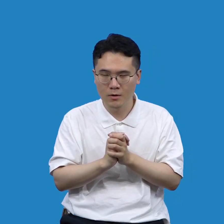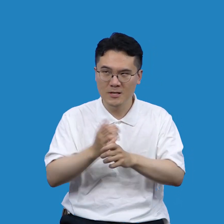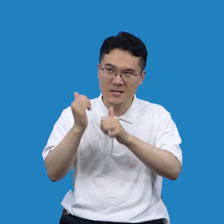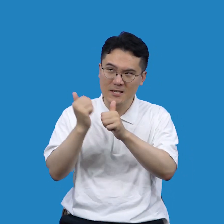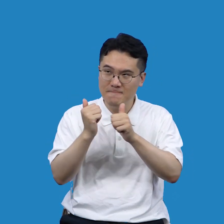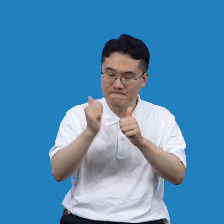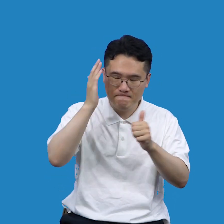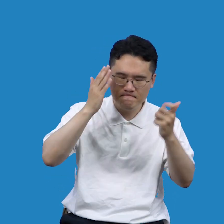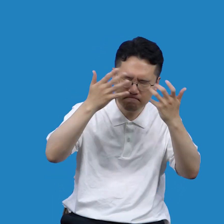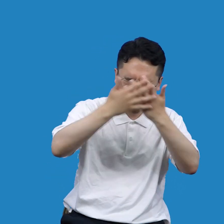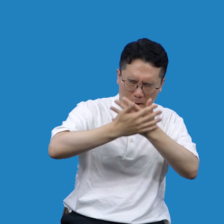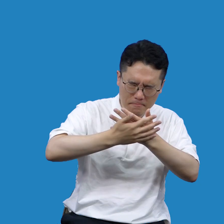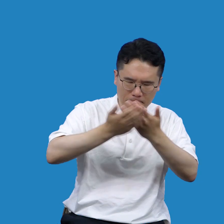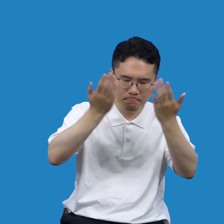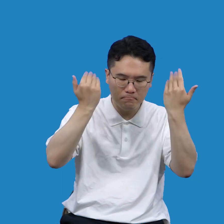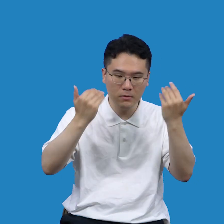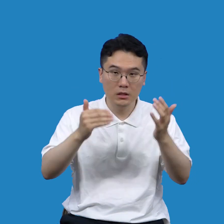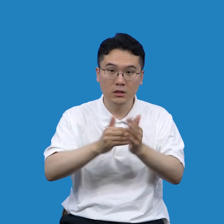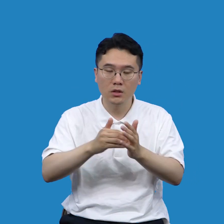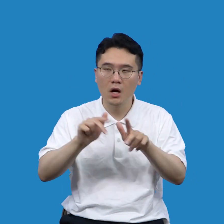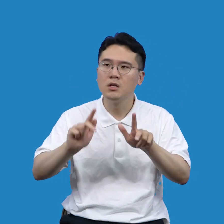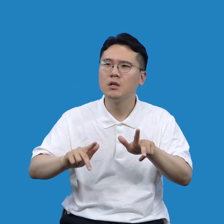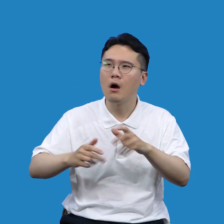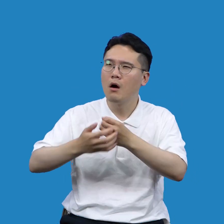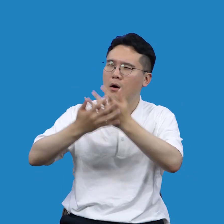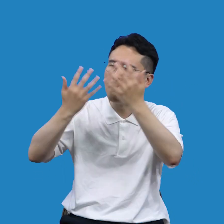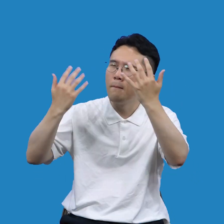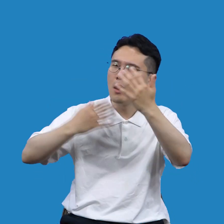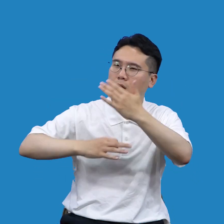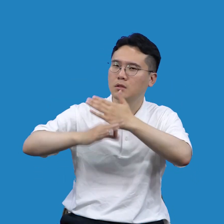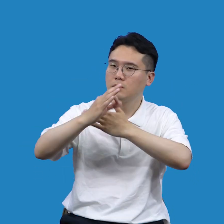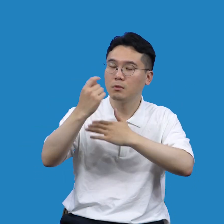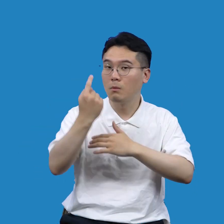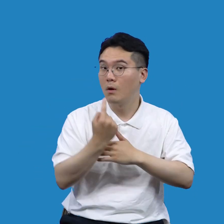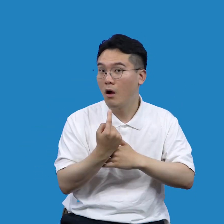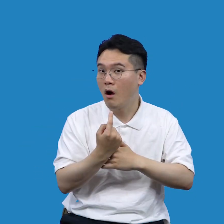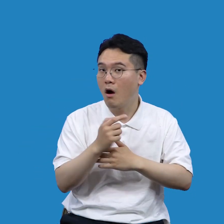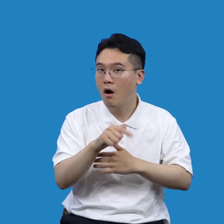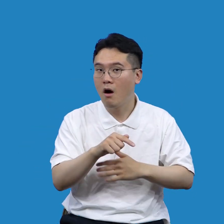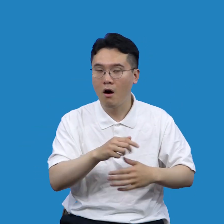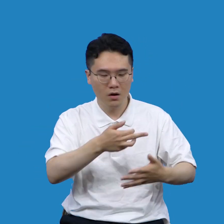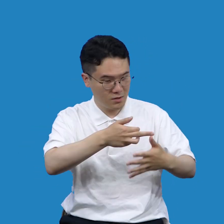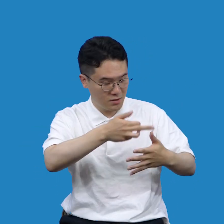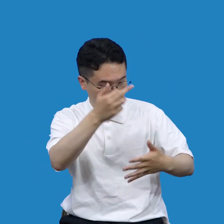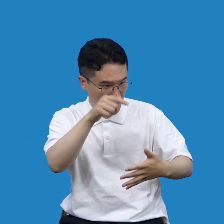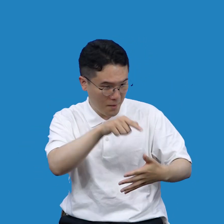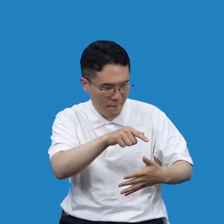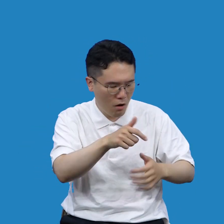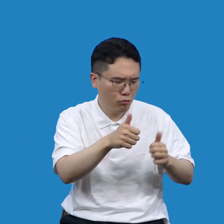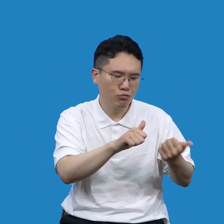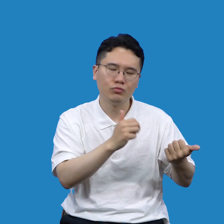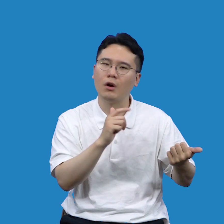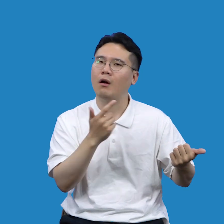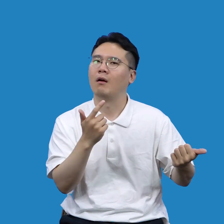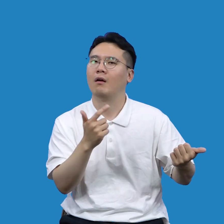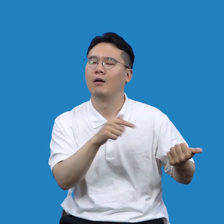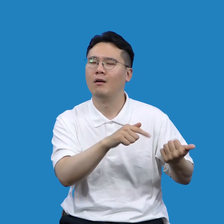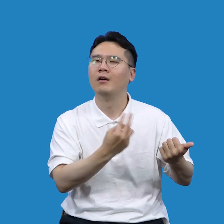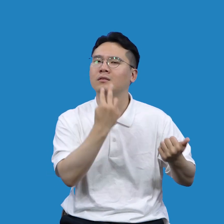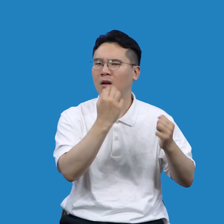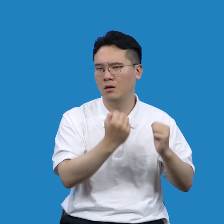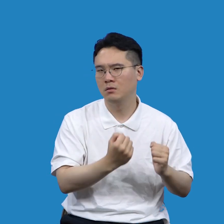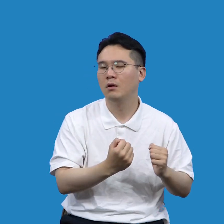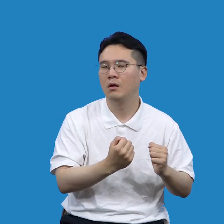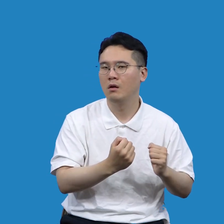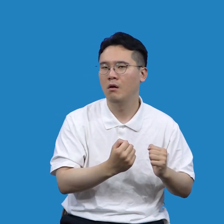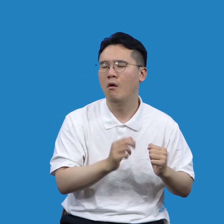밤이 지나가고 아침이 밝아옵니다. 그 가정의 장남은 아직도 살아 있었습니다.